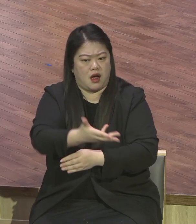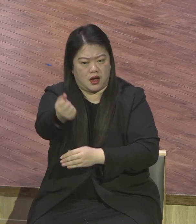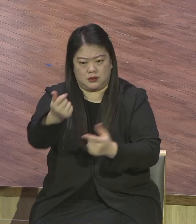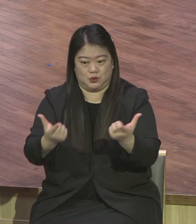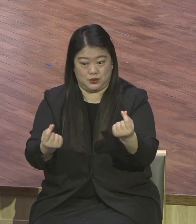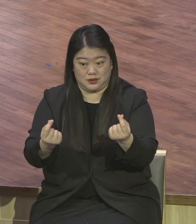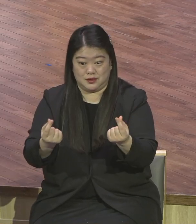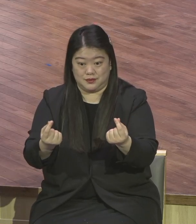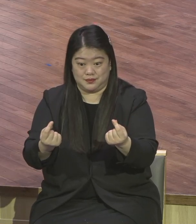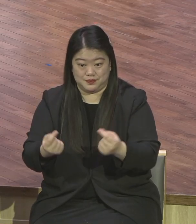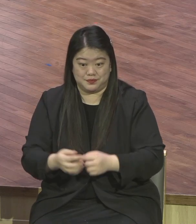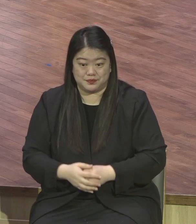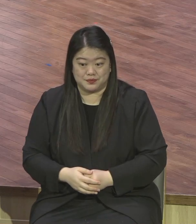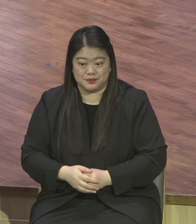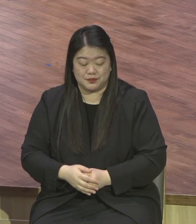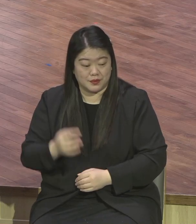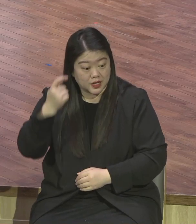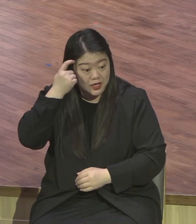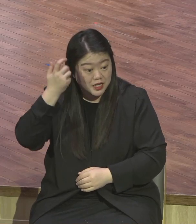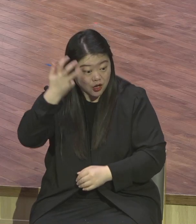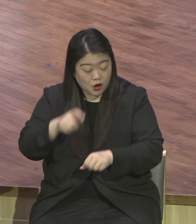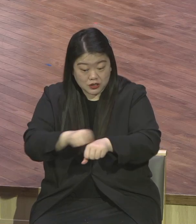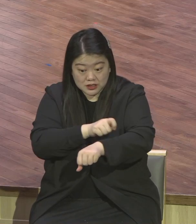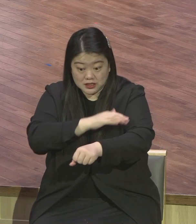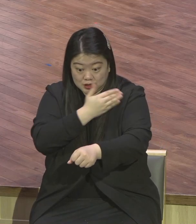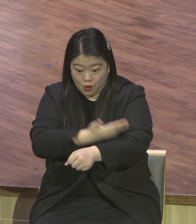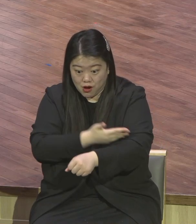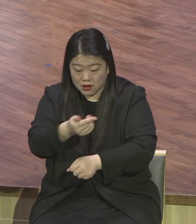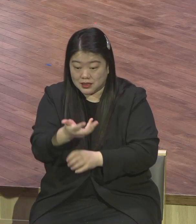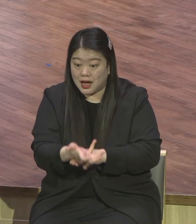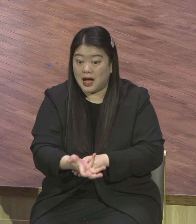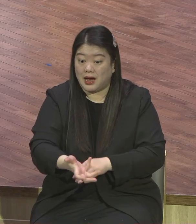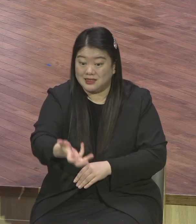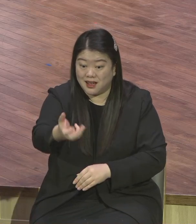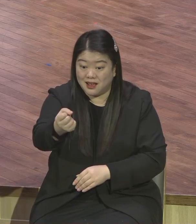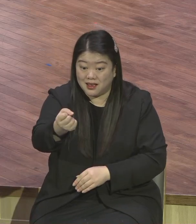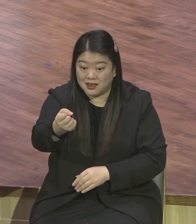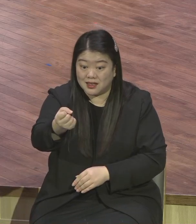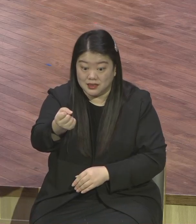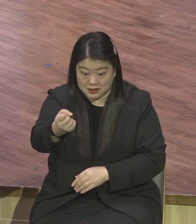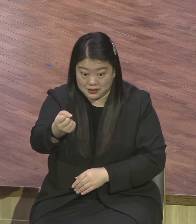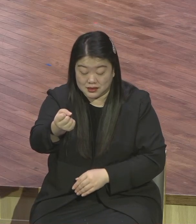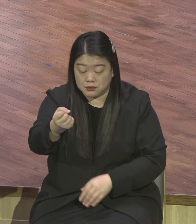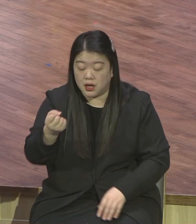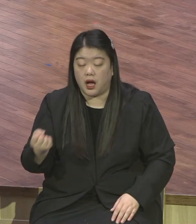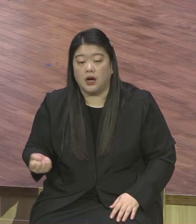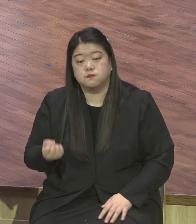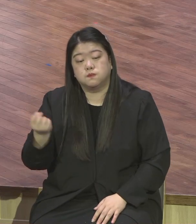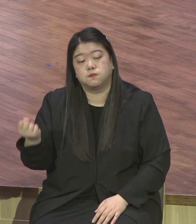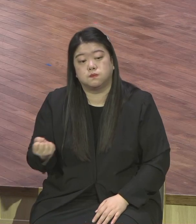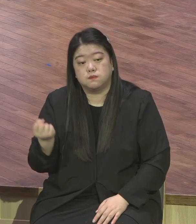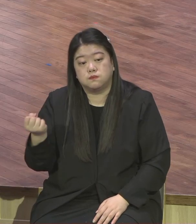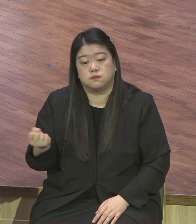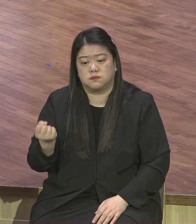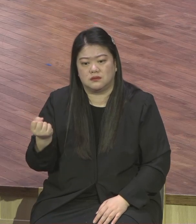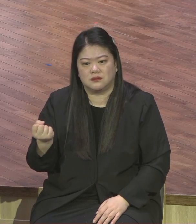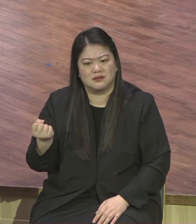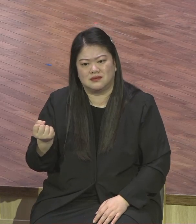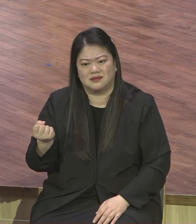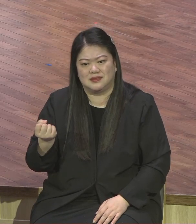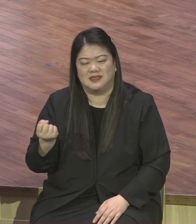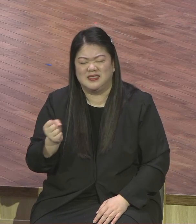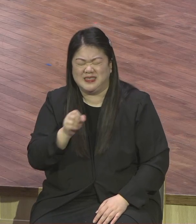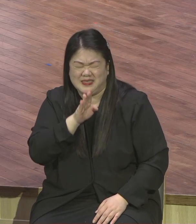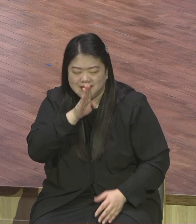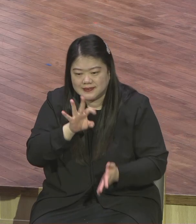영계전 성도는 이런 영적인 특권을 삶의 현장에서 실제로 누리면서 237 치유 서밋으로